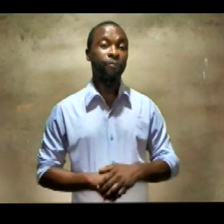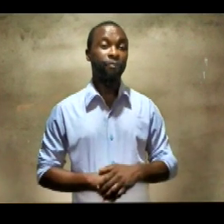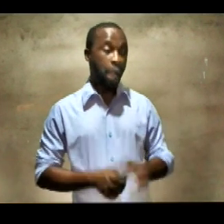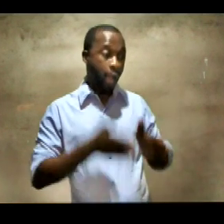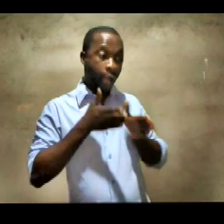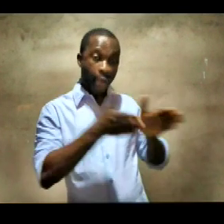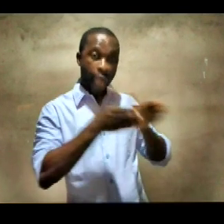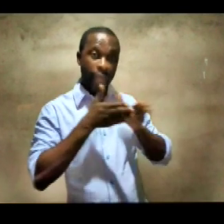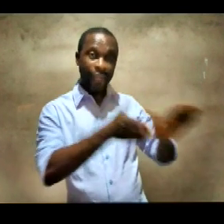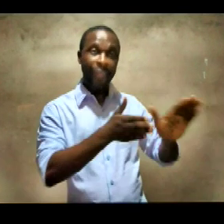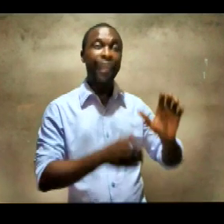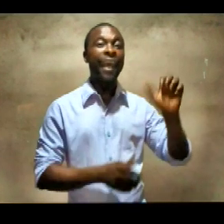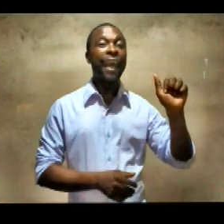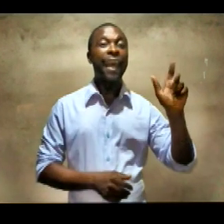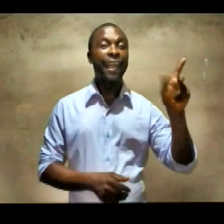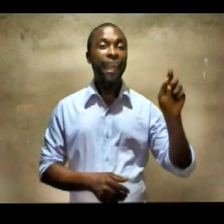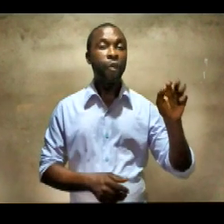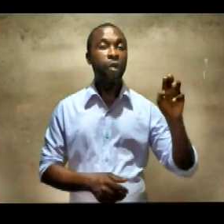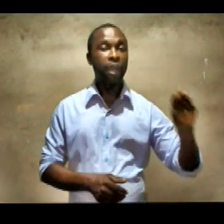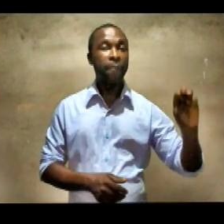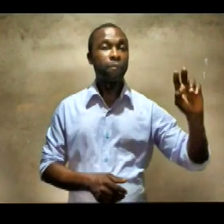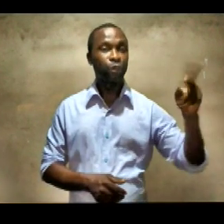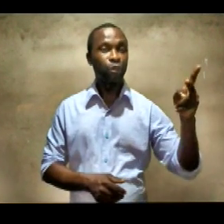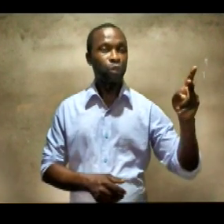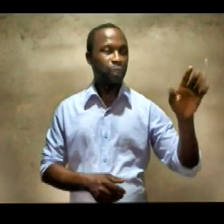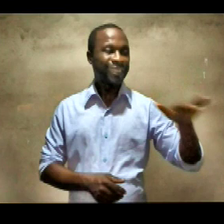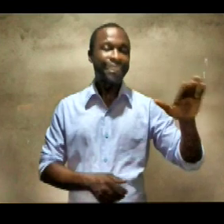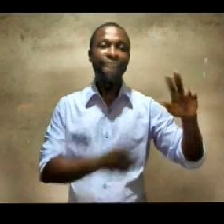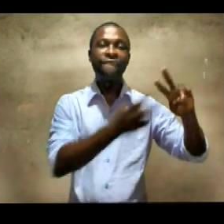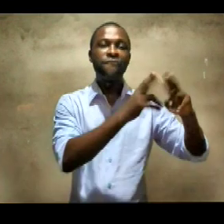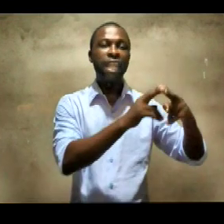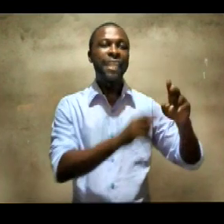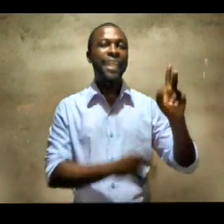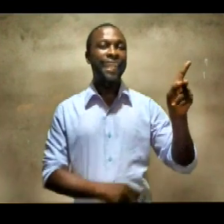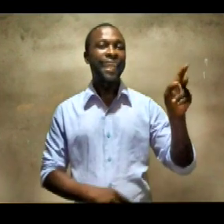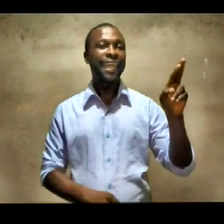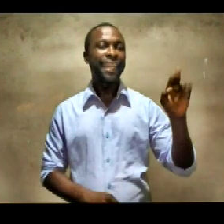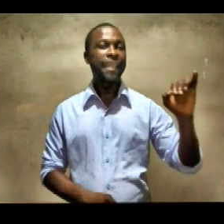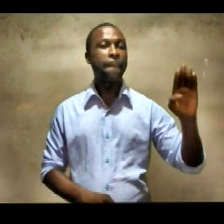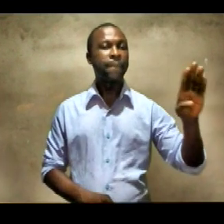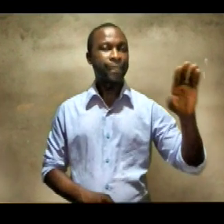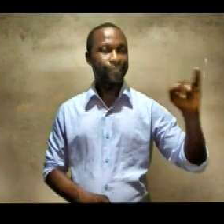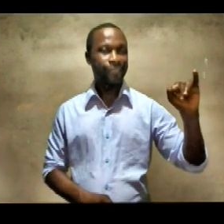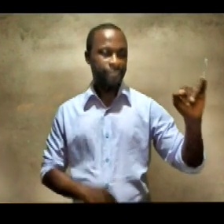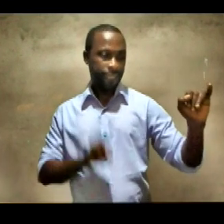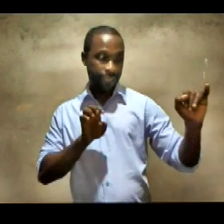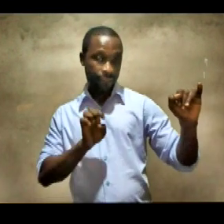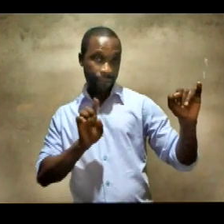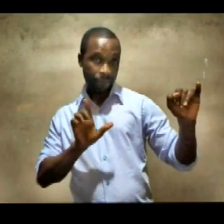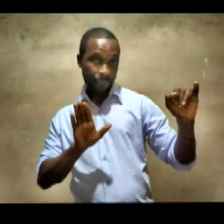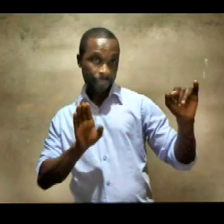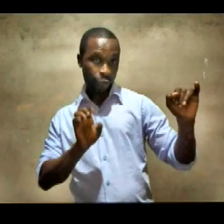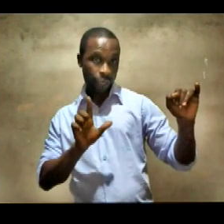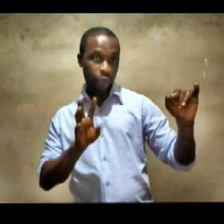route Ebolova à Comme-de Kribi, longue de près de 180 km, est attendu avec une grande